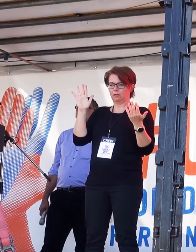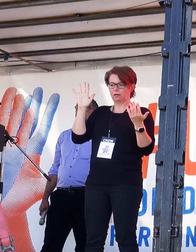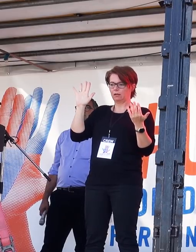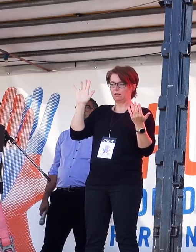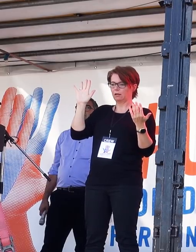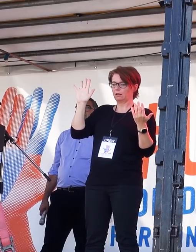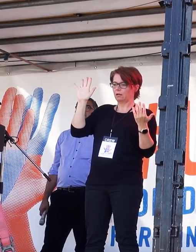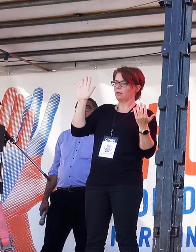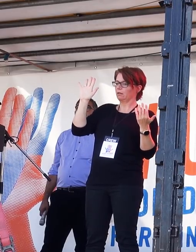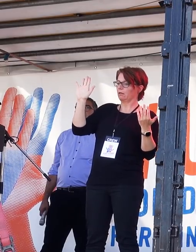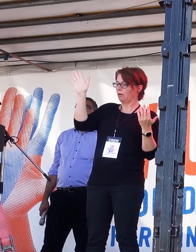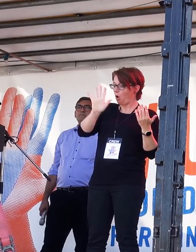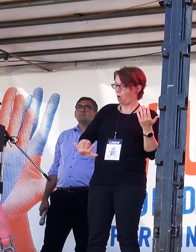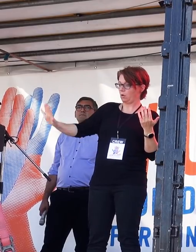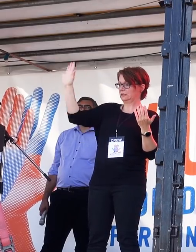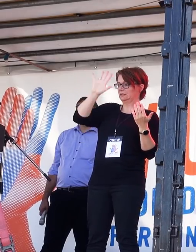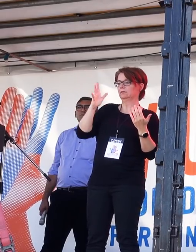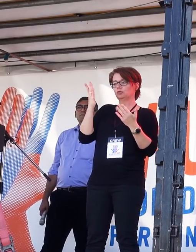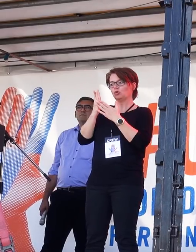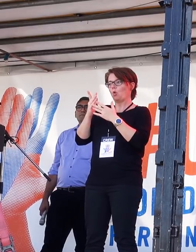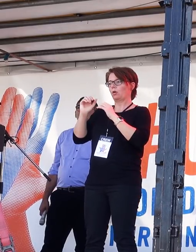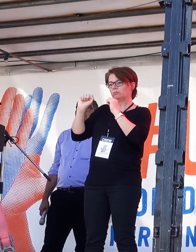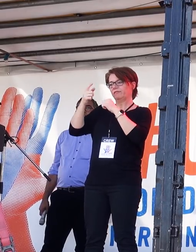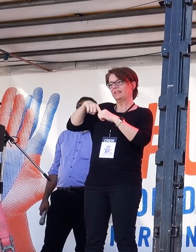da. Jetzt ist es Zeit zu handeln.